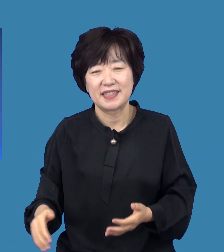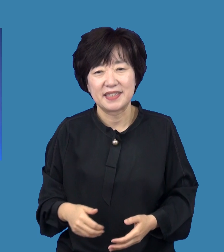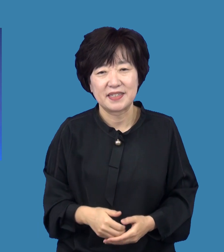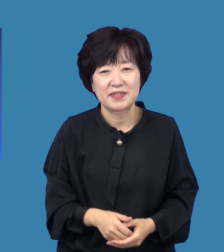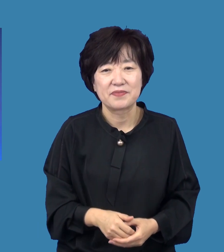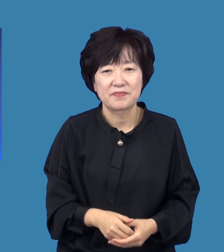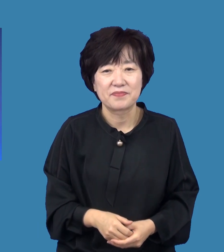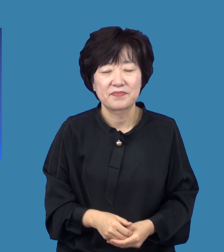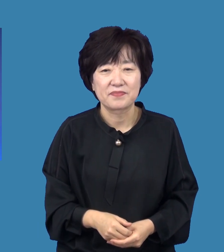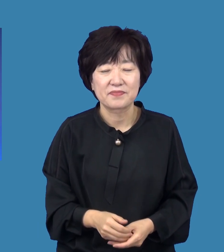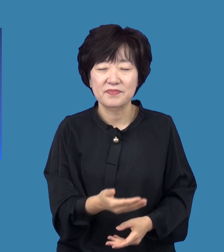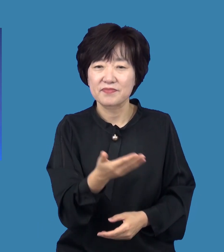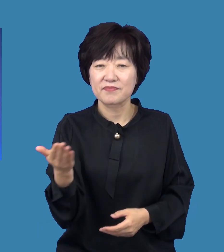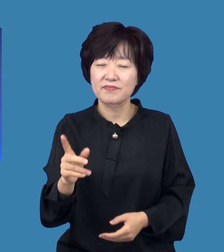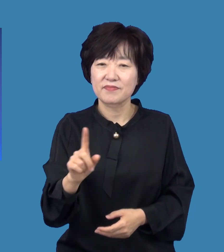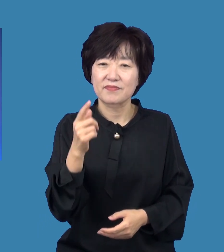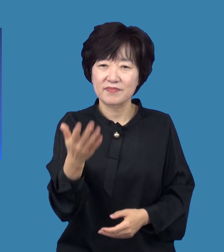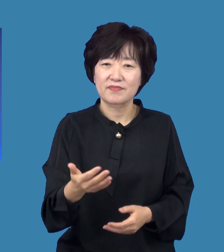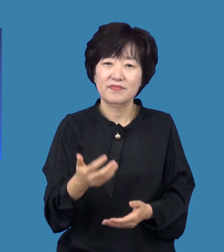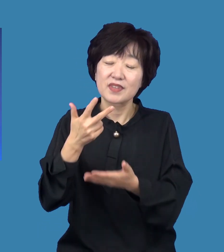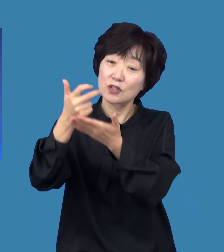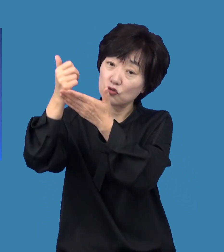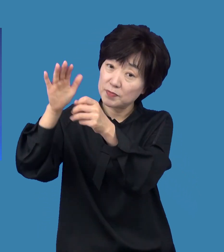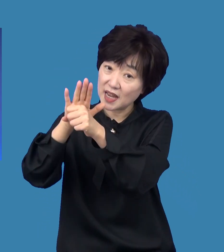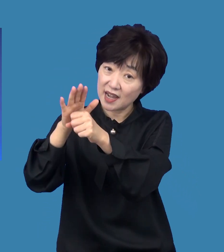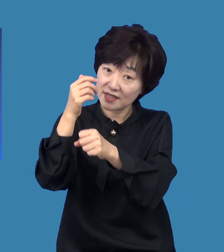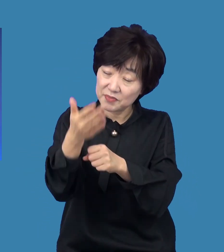여러분 어떠십니까? 주님을 사랑하십니까?